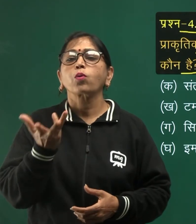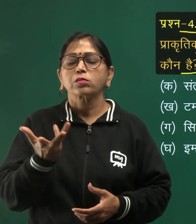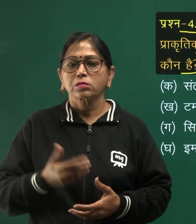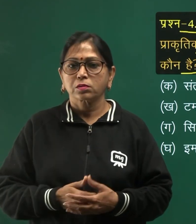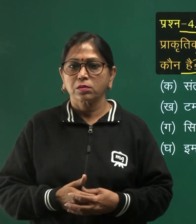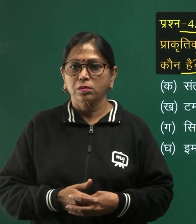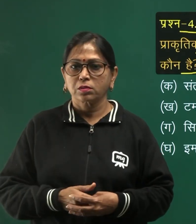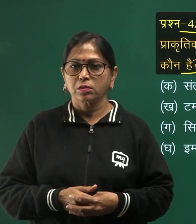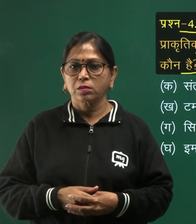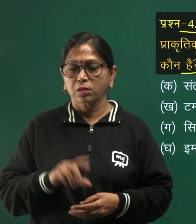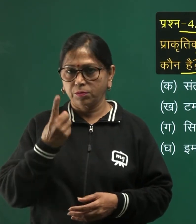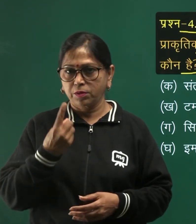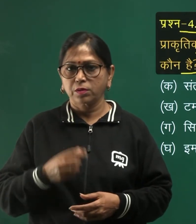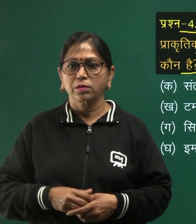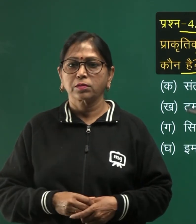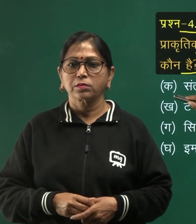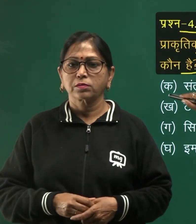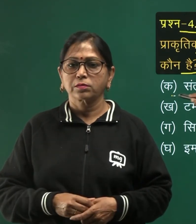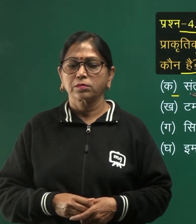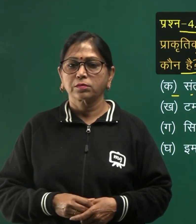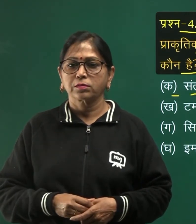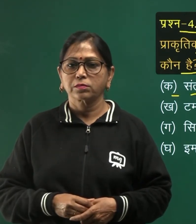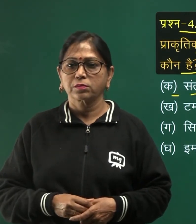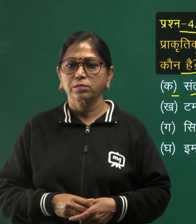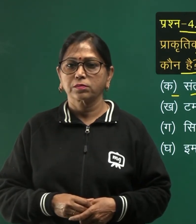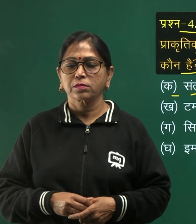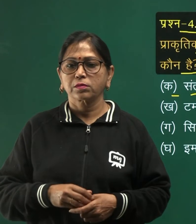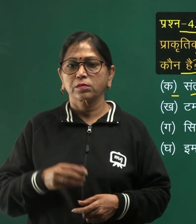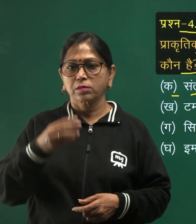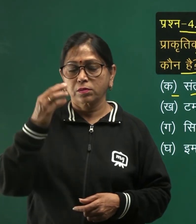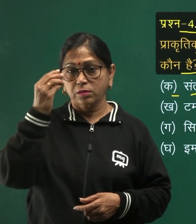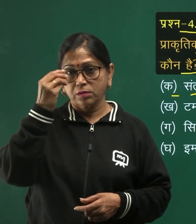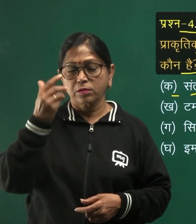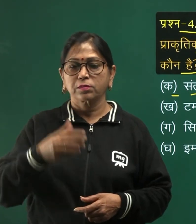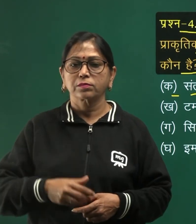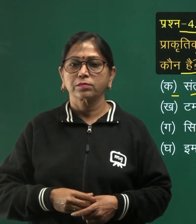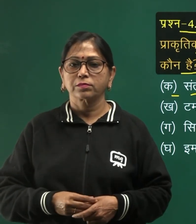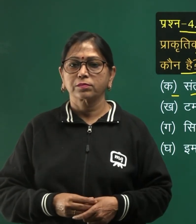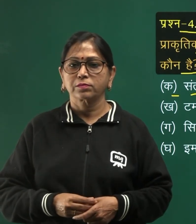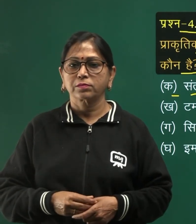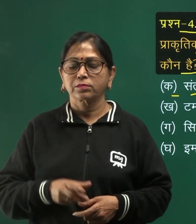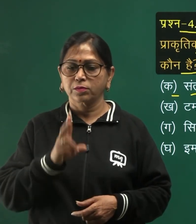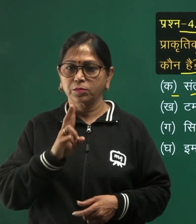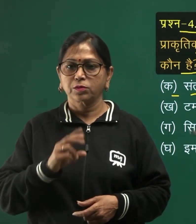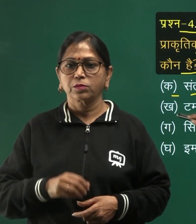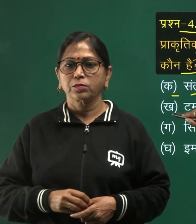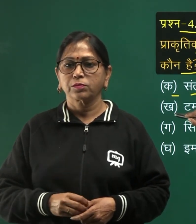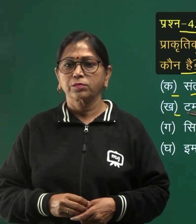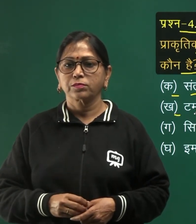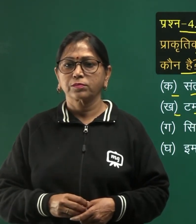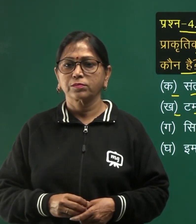निम्नलिखित में कौन है नंबर 1 संतरा